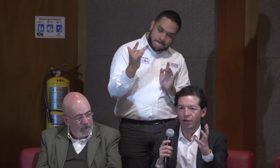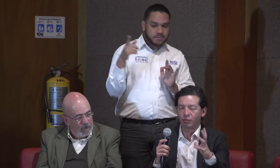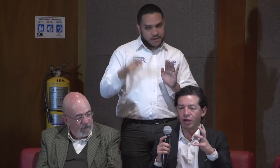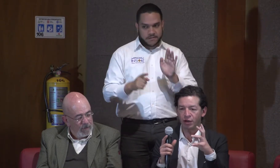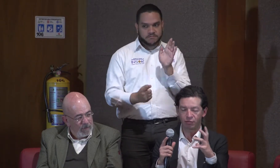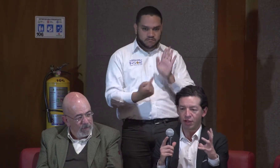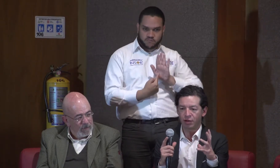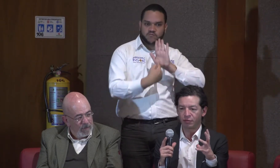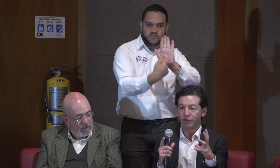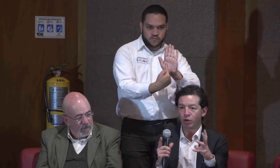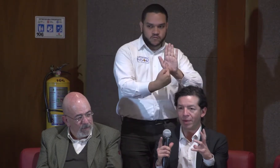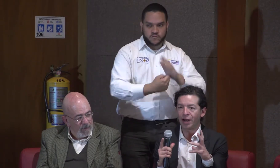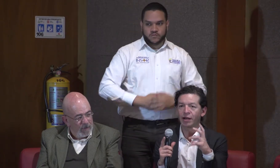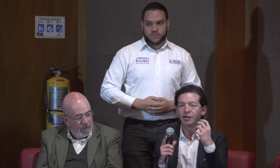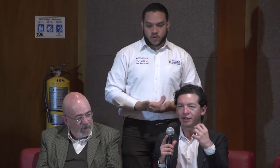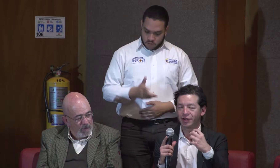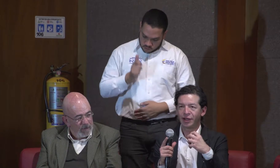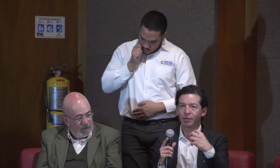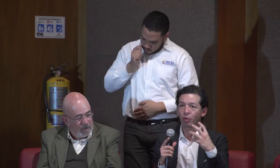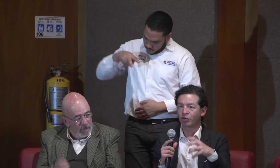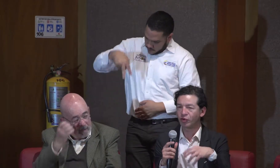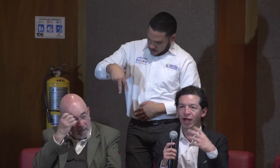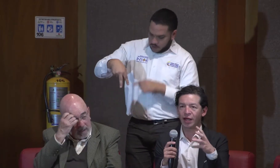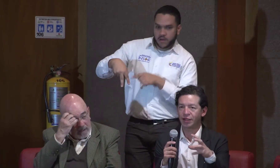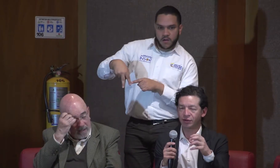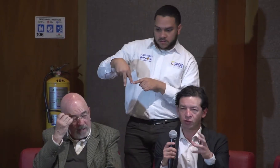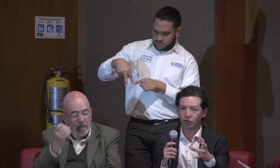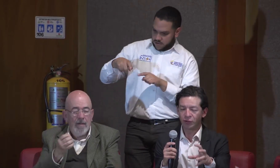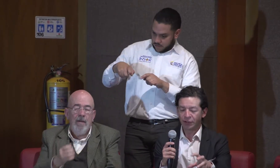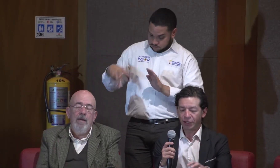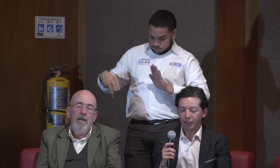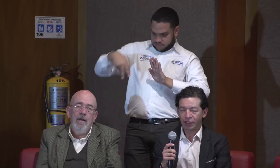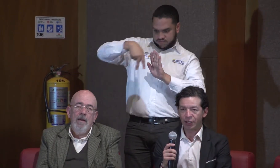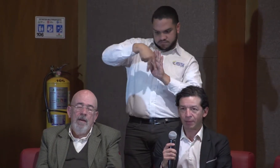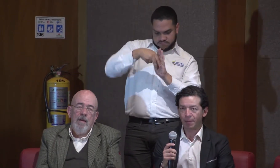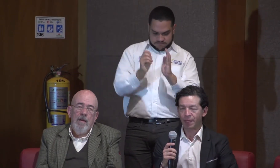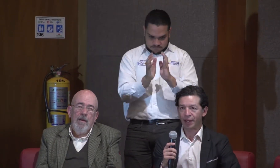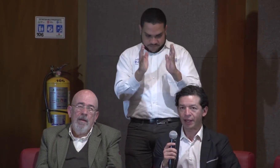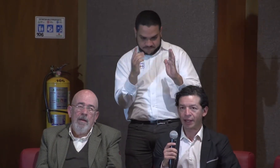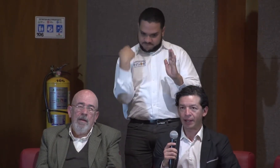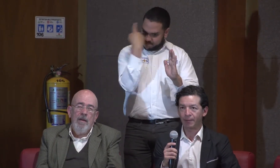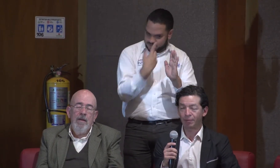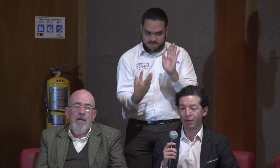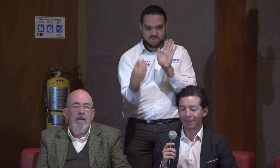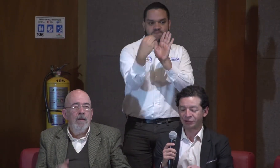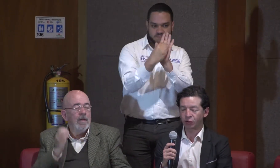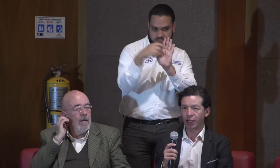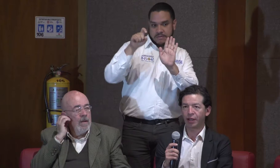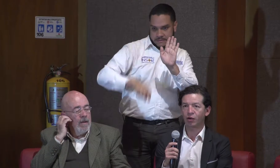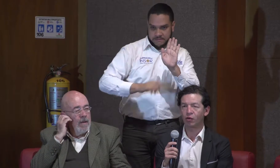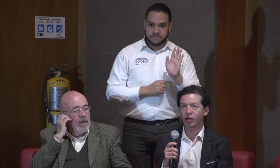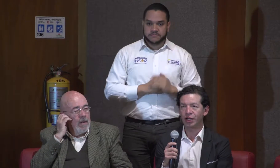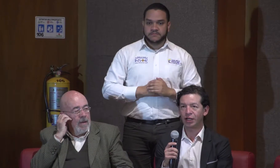mostrar una figura humana proporcionada y todo. Y me